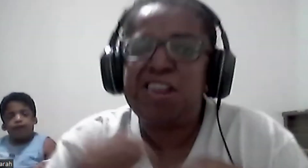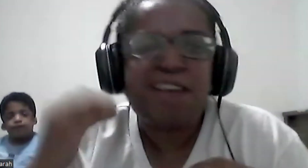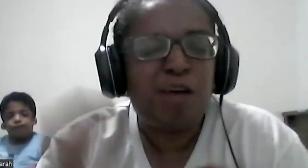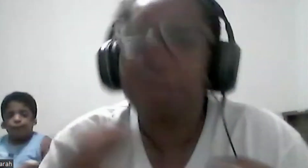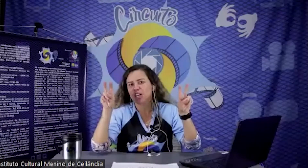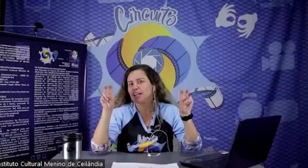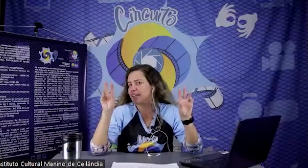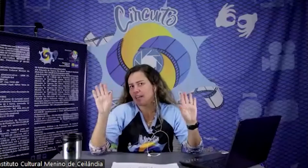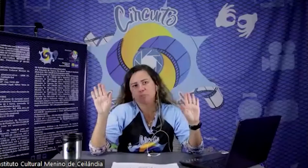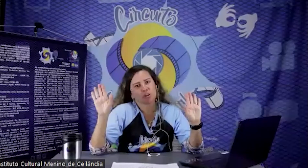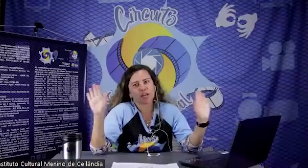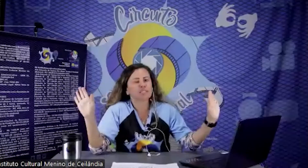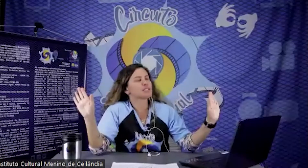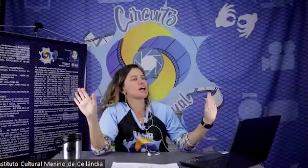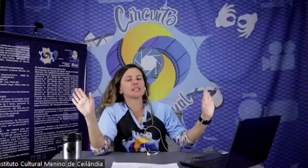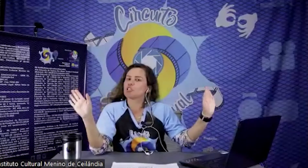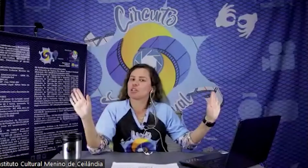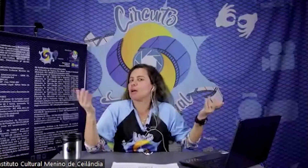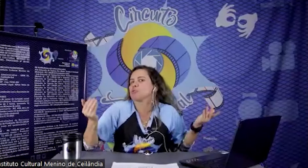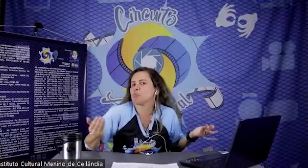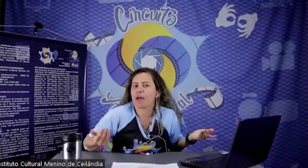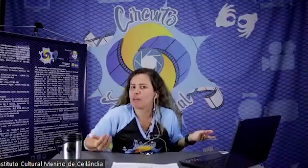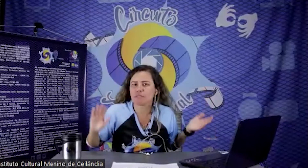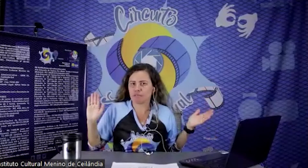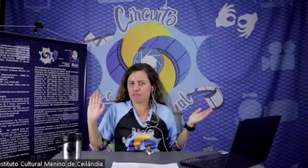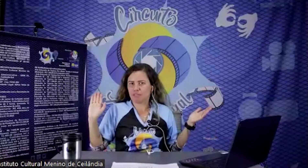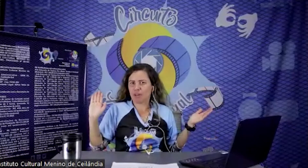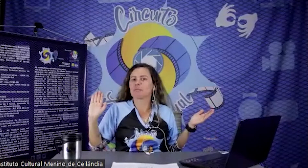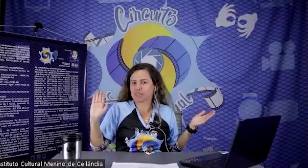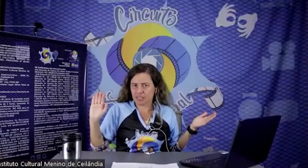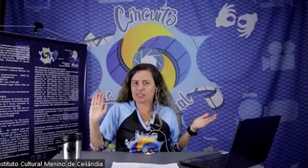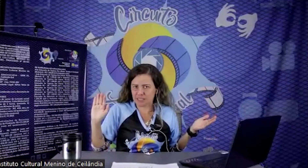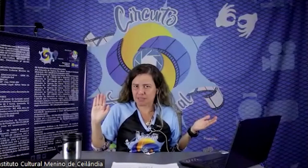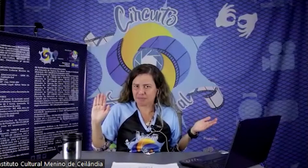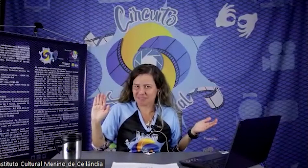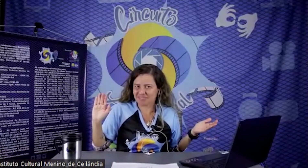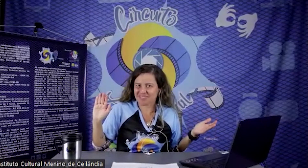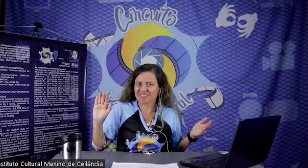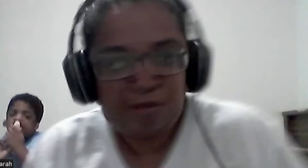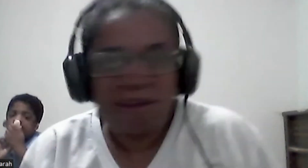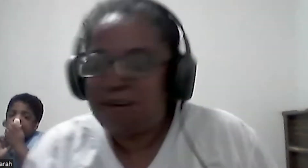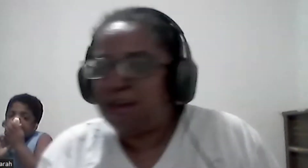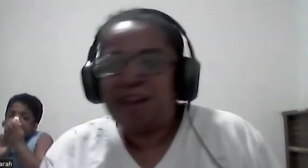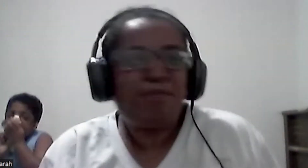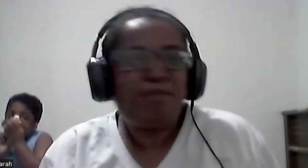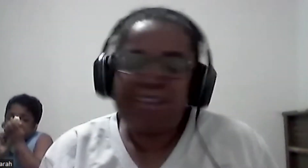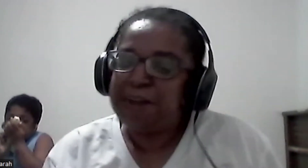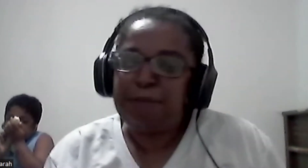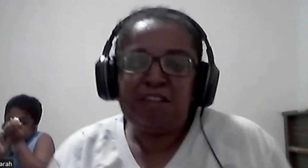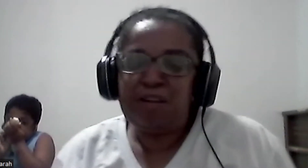tão encaixada, né? Porque oralizada isso, tinha que estar muito bem. Não era para não, ser assim? isso, mas não era. E não Sinceramente, é. não era.